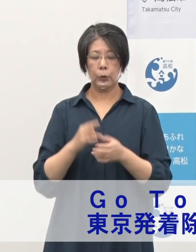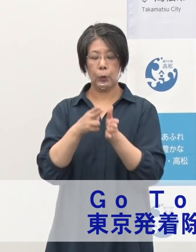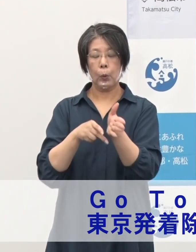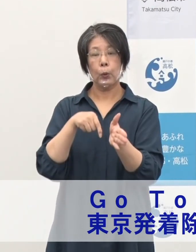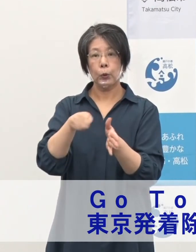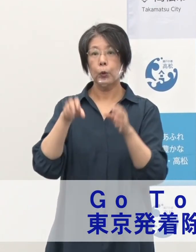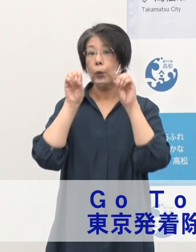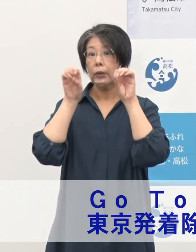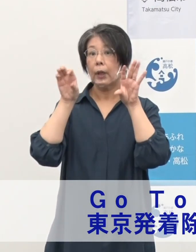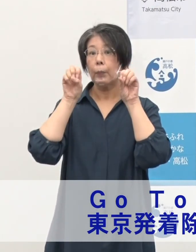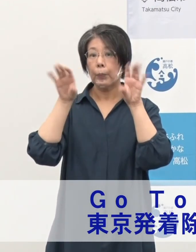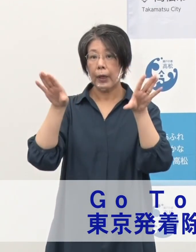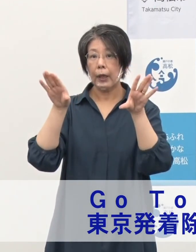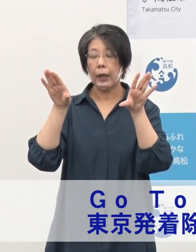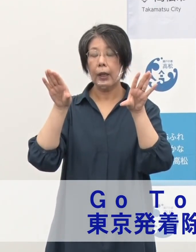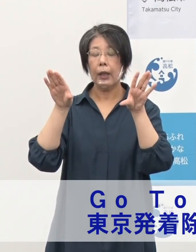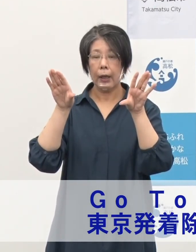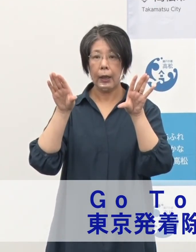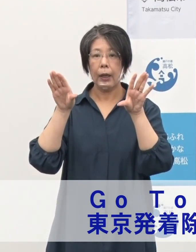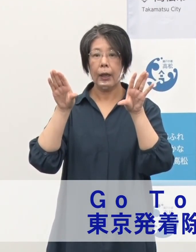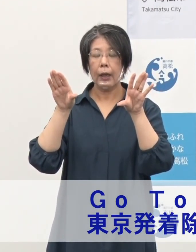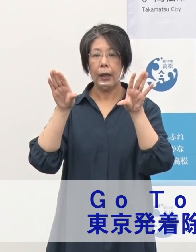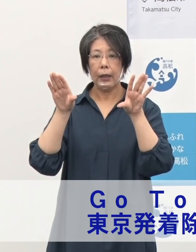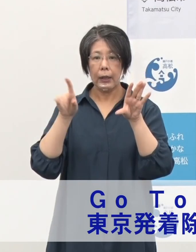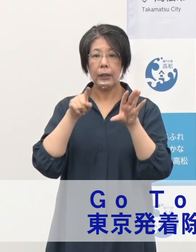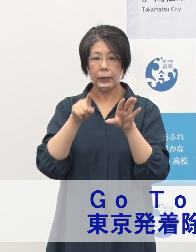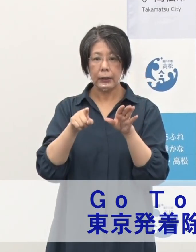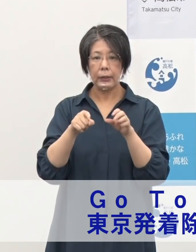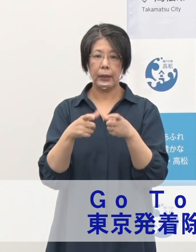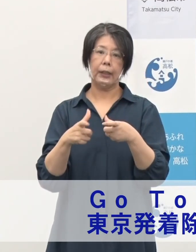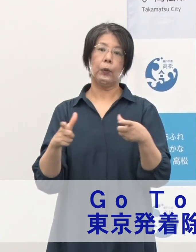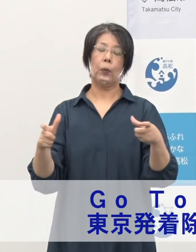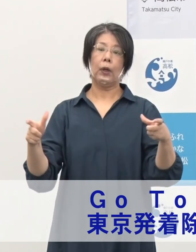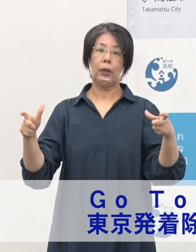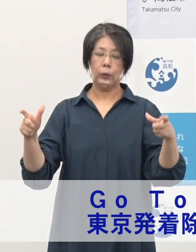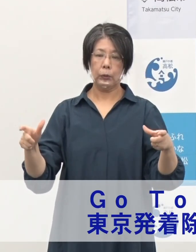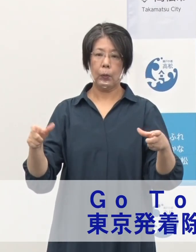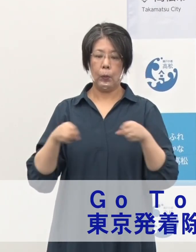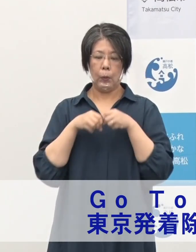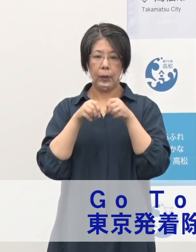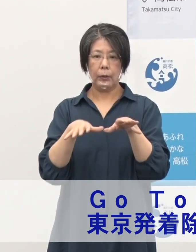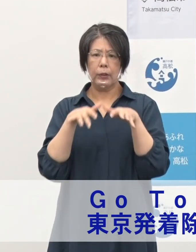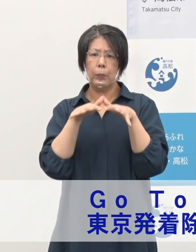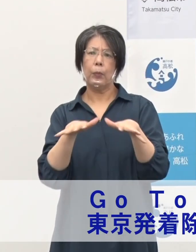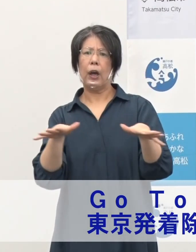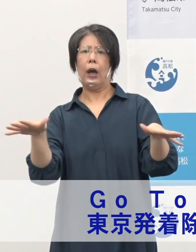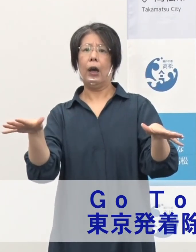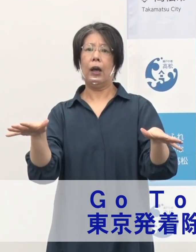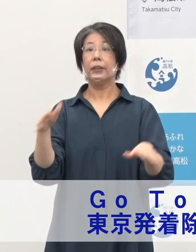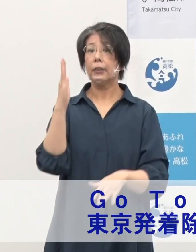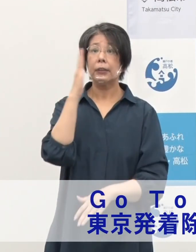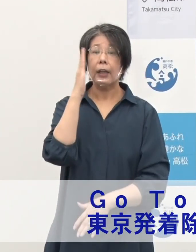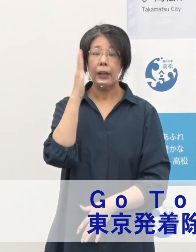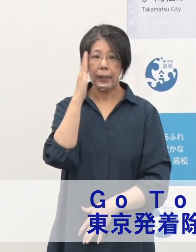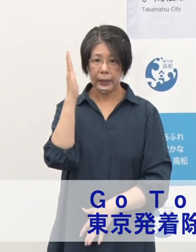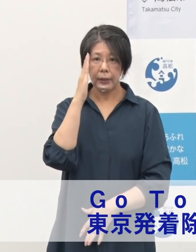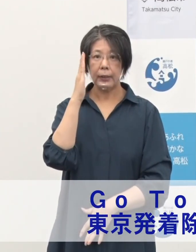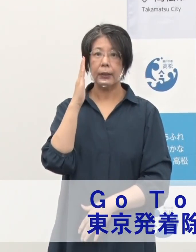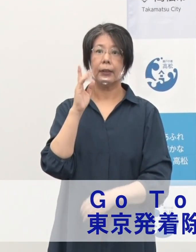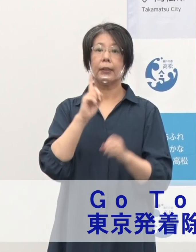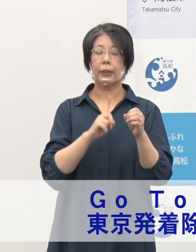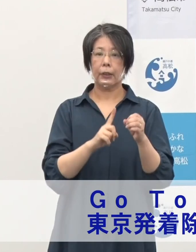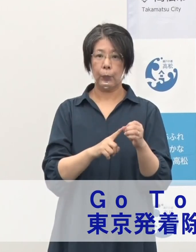トラベルの解禁が新たな感染症の妻拡大といったような事態を招かないよう